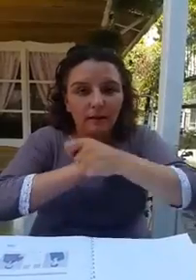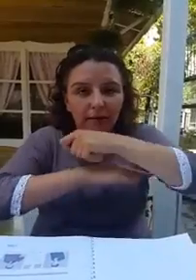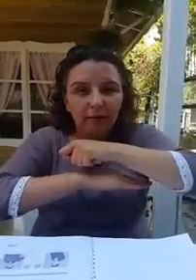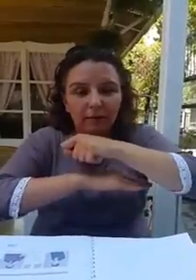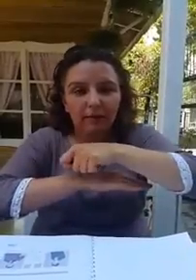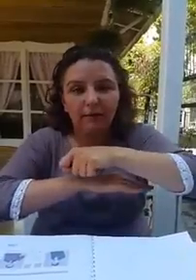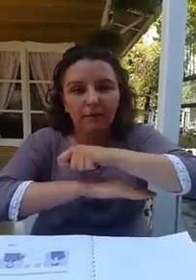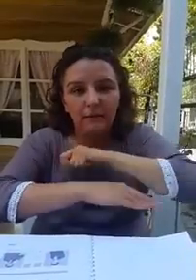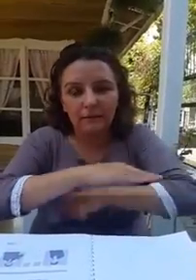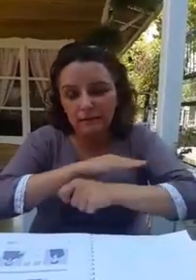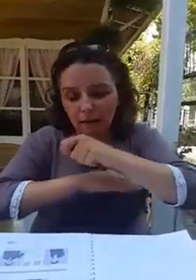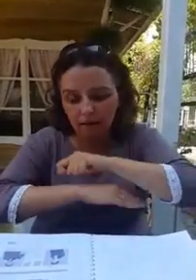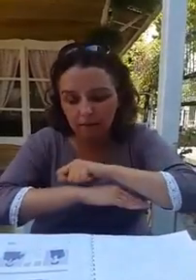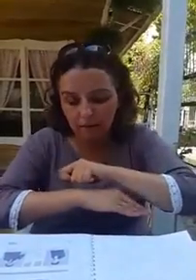Sargı, sargı.